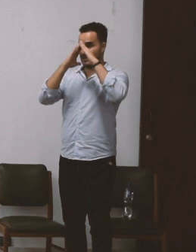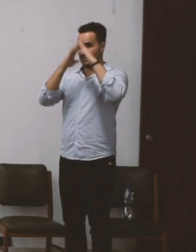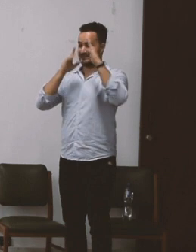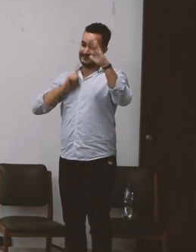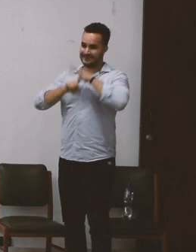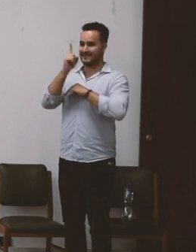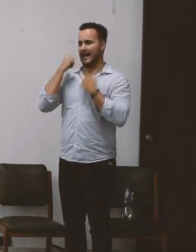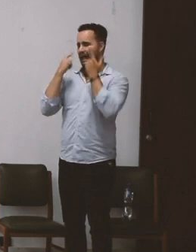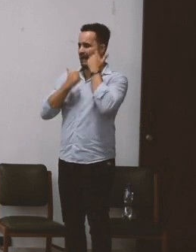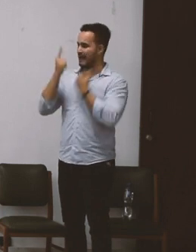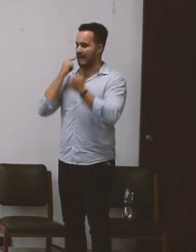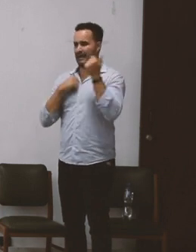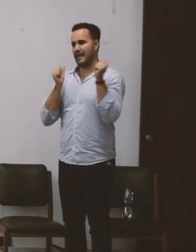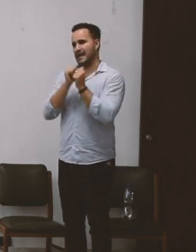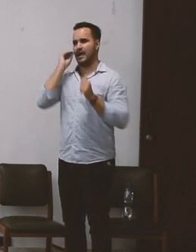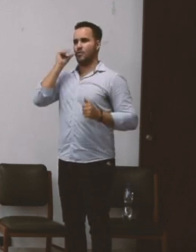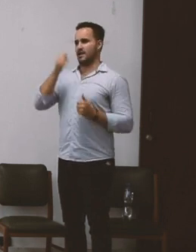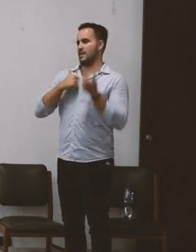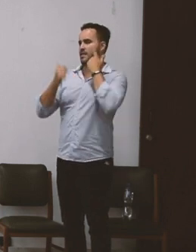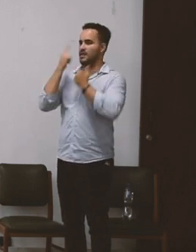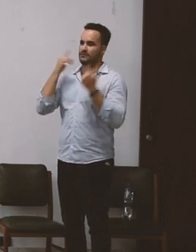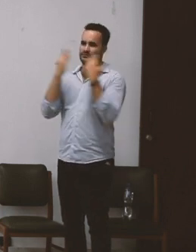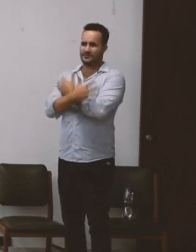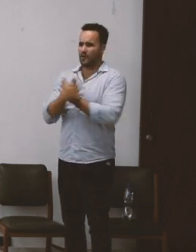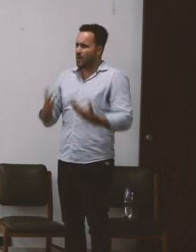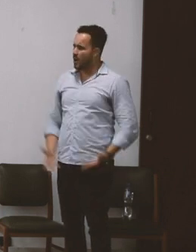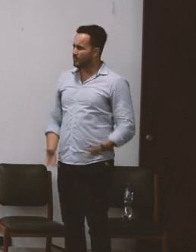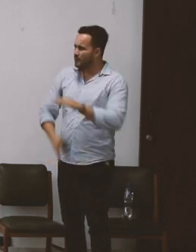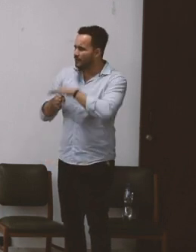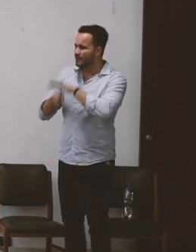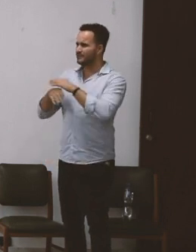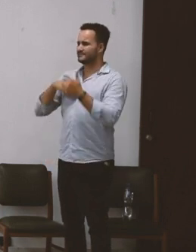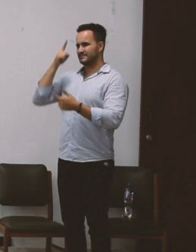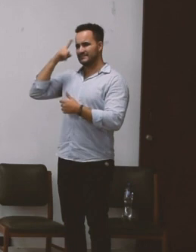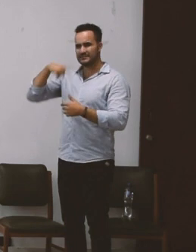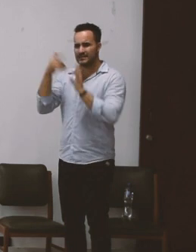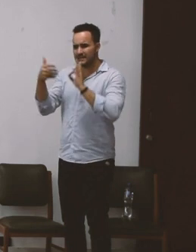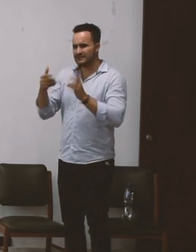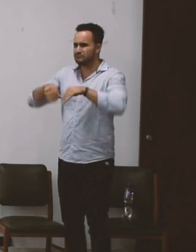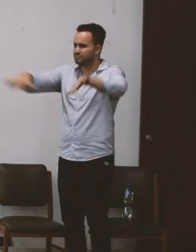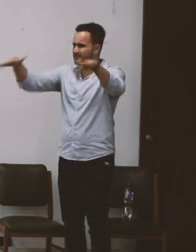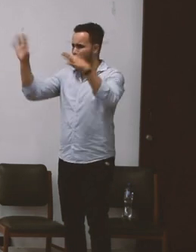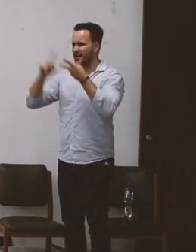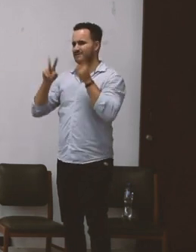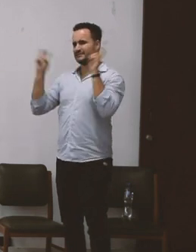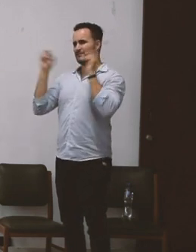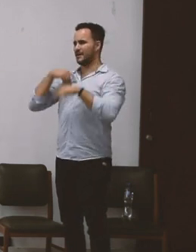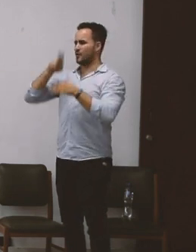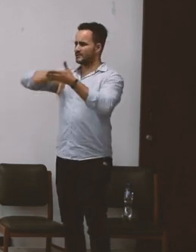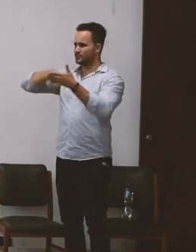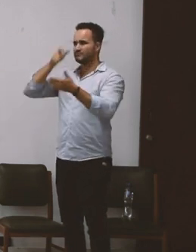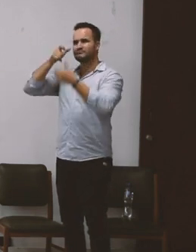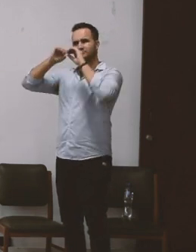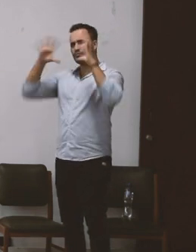es posible que nos siga pasando. Por más artículos académicos leídos, por más revisión de la convención y por más escritos que haya hecho